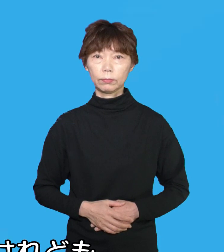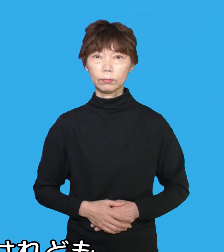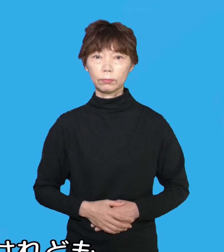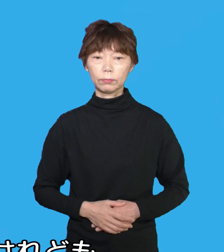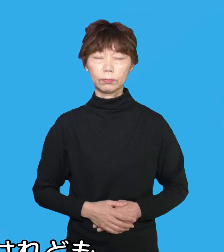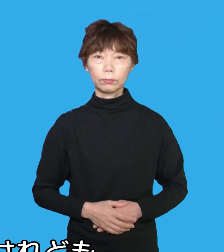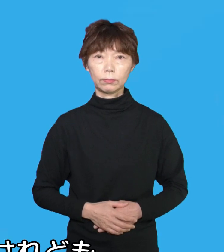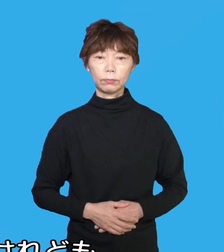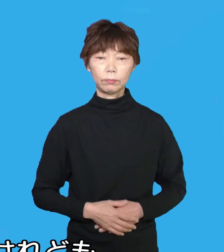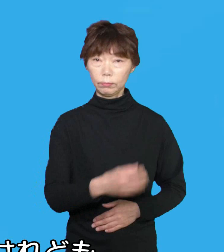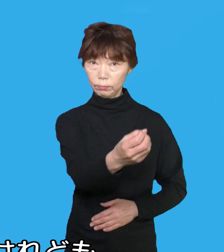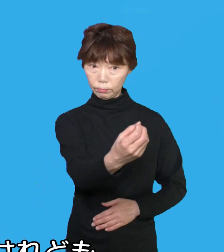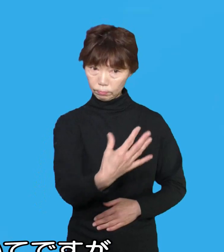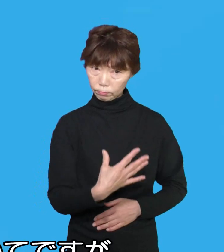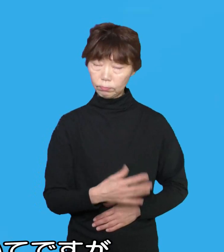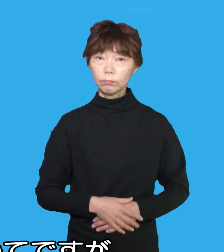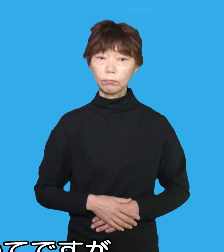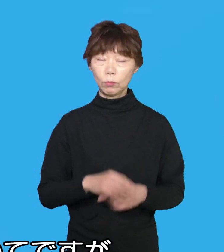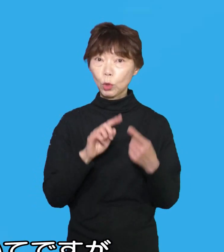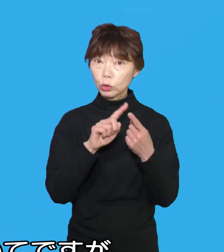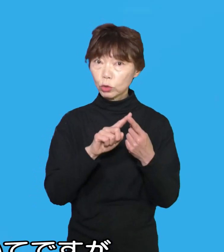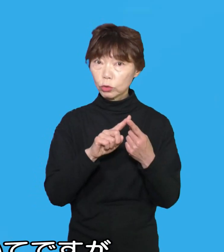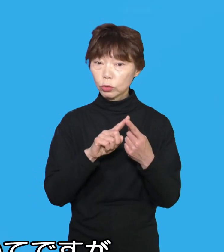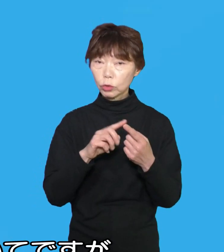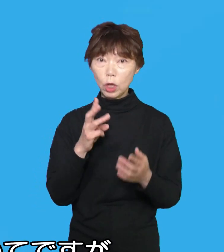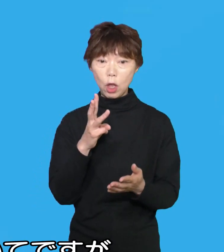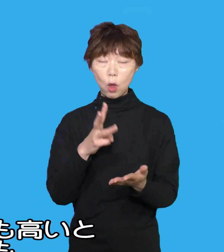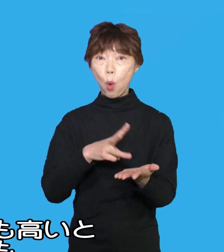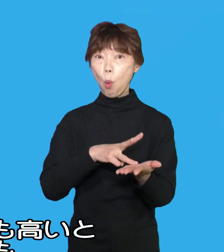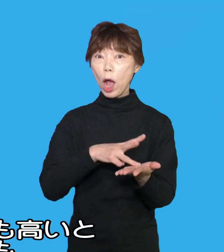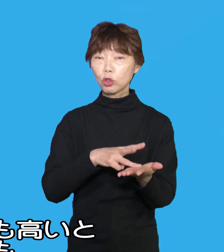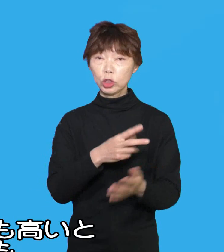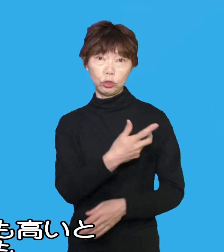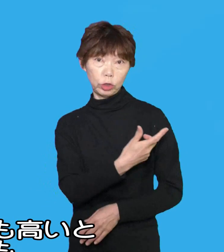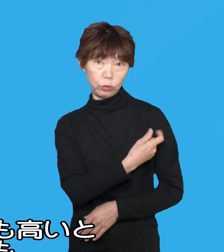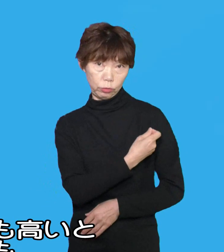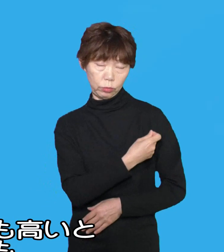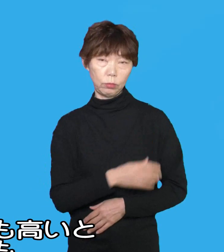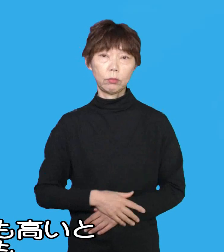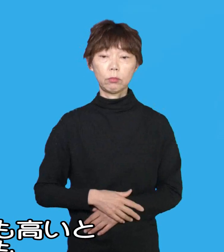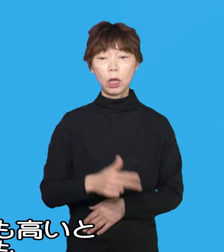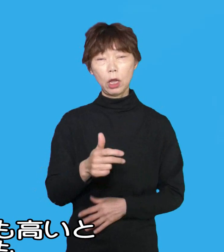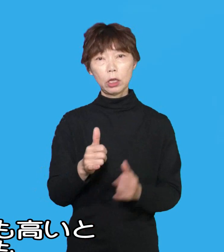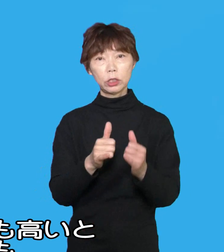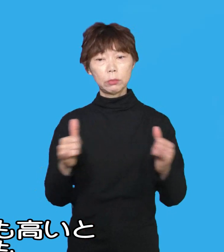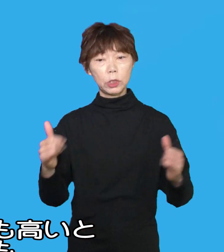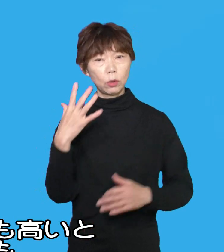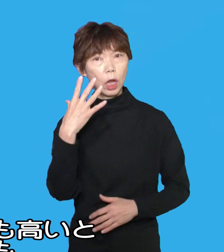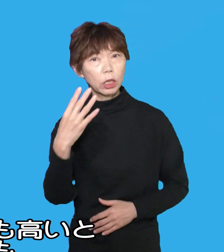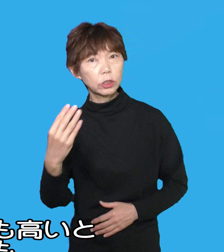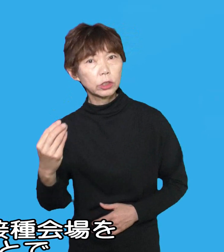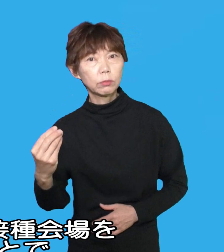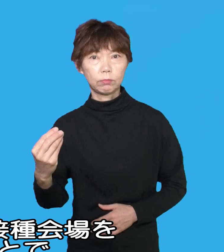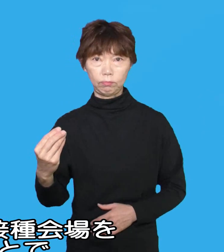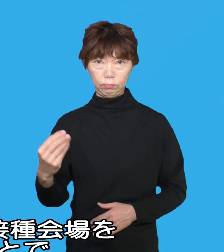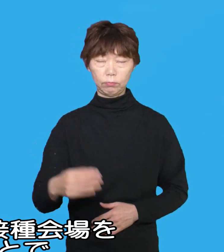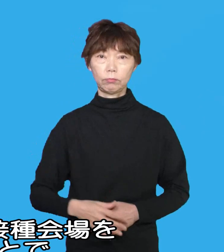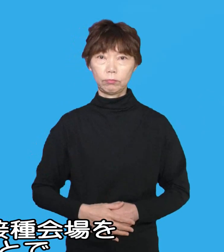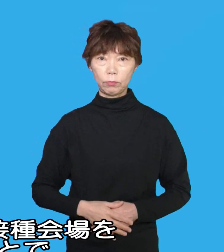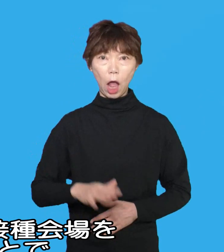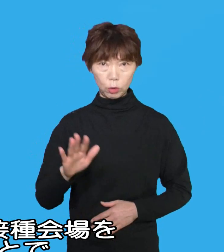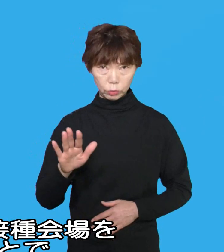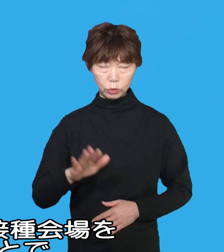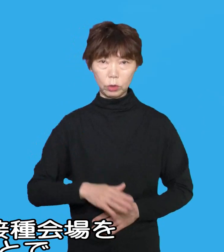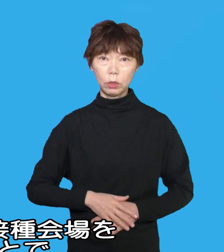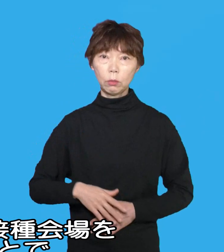あとすみません、あともう一点なんですけれども、あのワクチン接種についてなんですが、非常にまあ市民の関心も高いと思うんですけれども、そのまあ厚労省